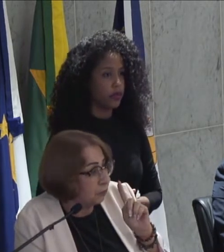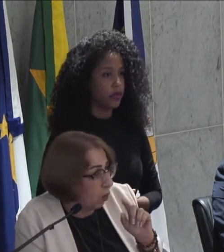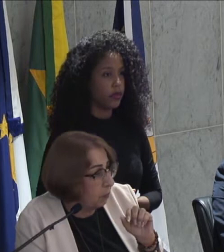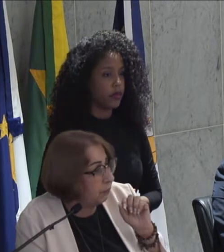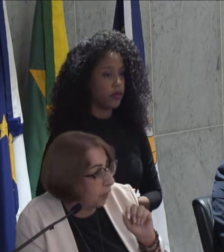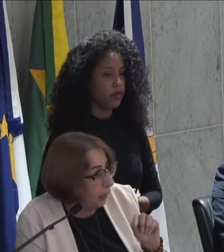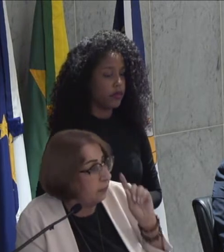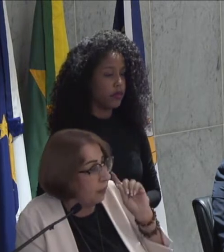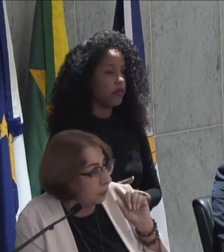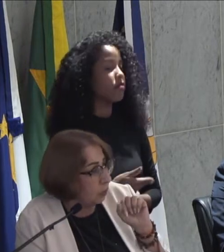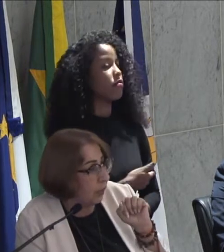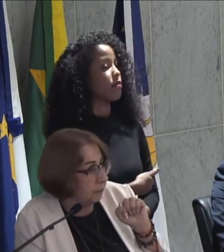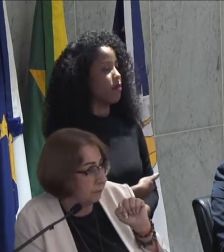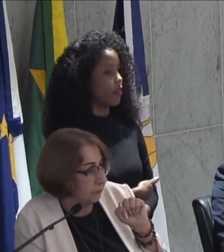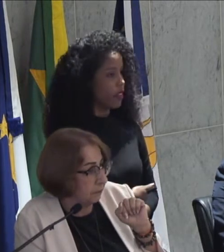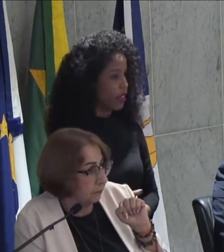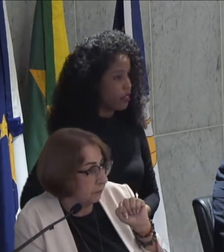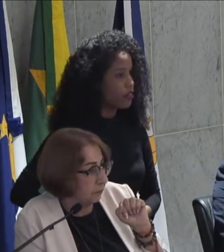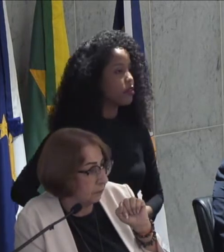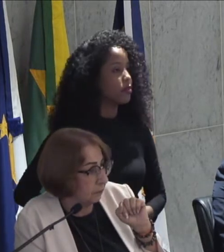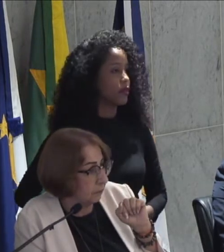a fome vai assolar.